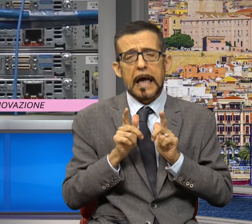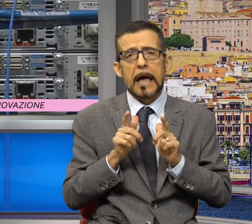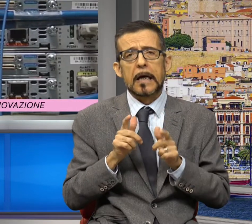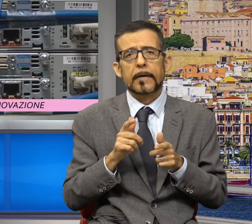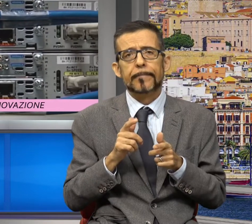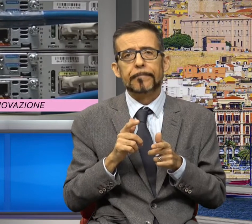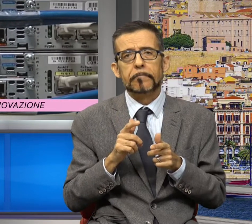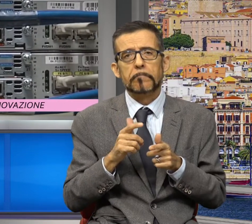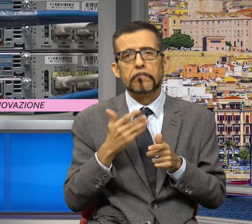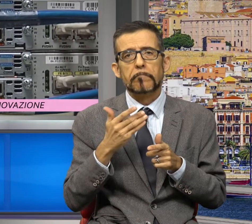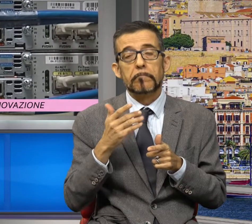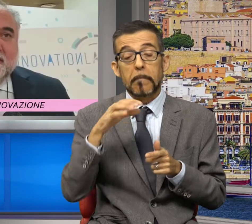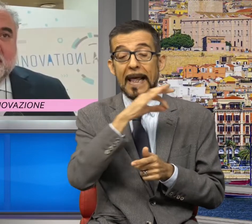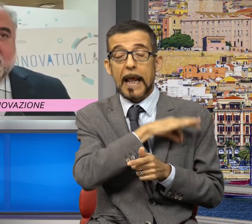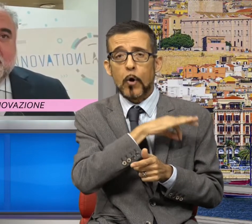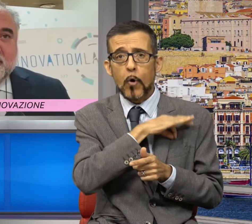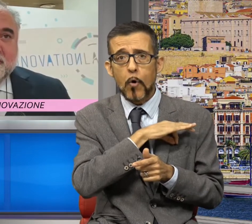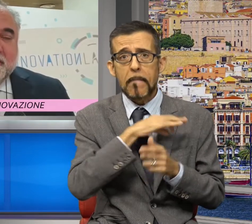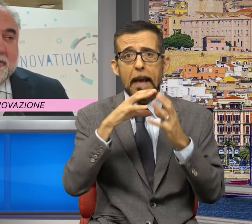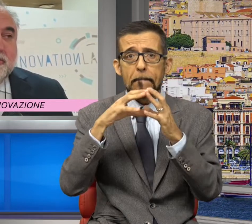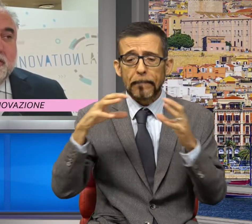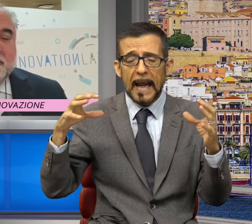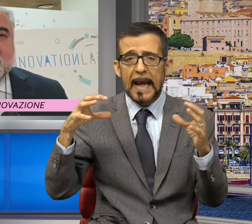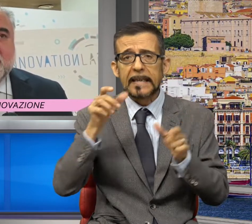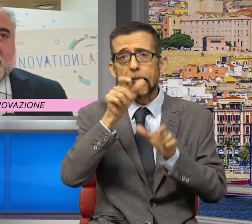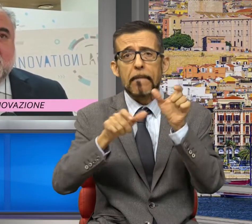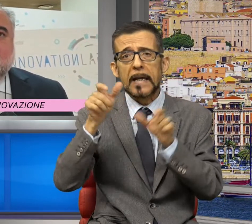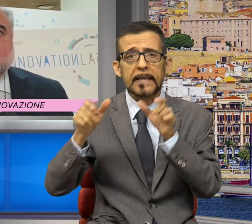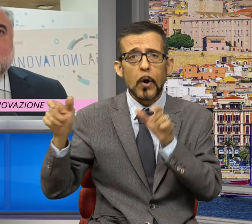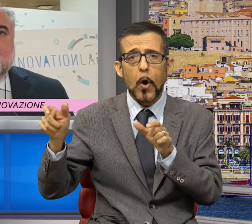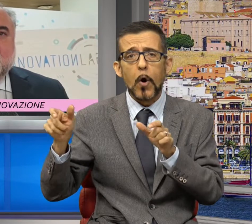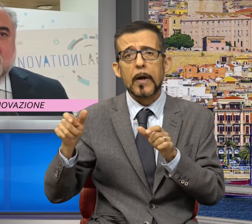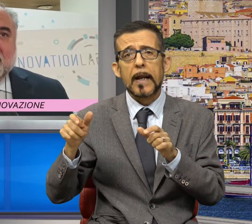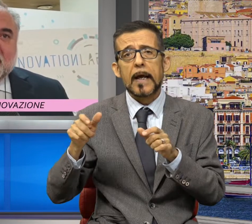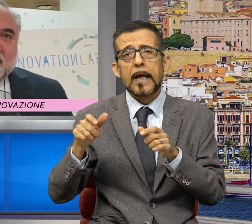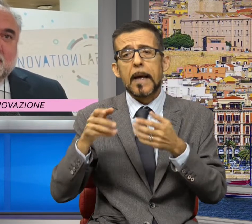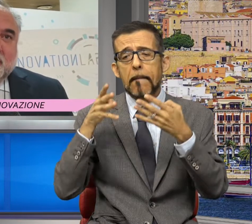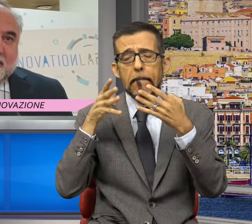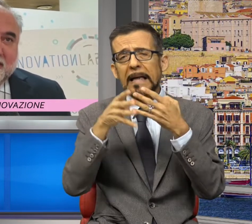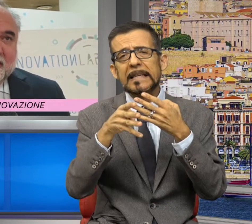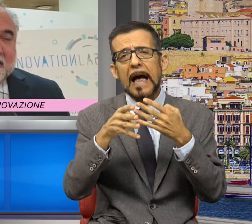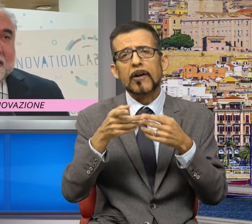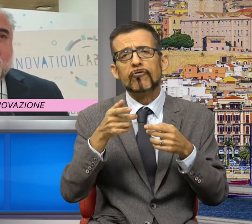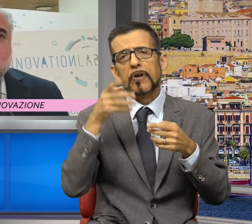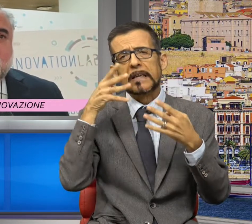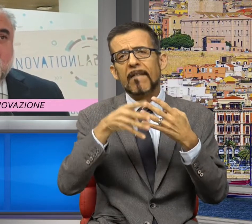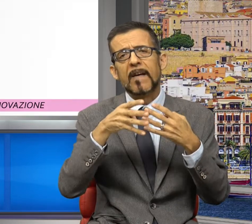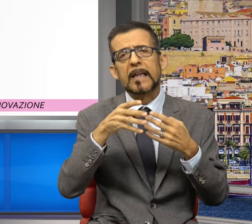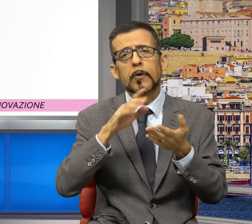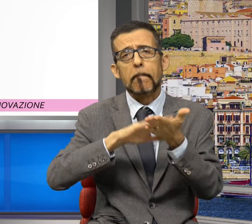per l'economia, per le imprese, per le persone, comunque dei passaggi importanti che creeranno sviluppo.